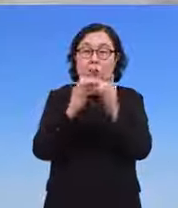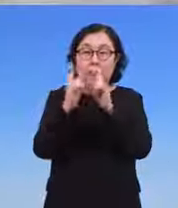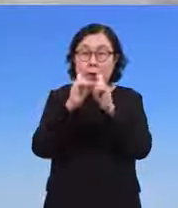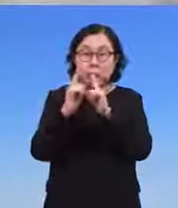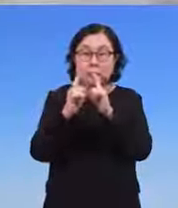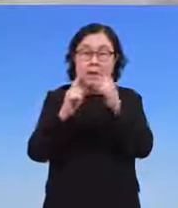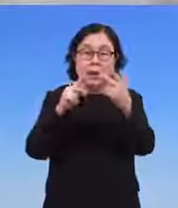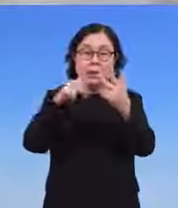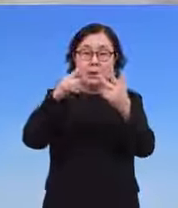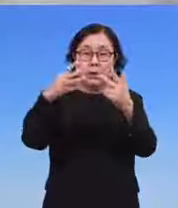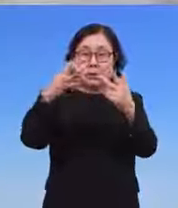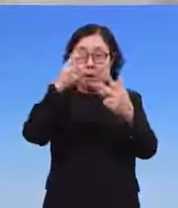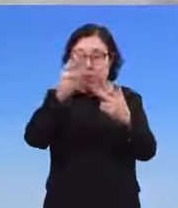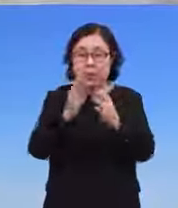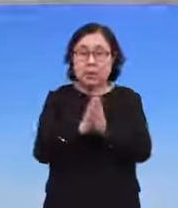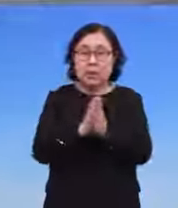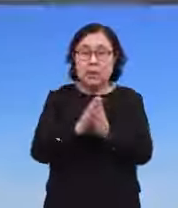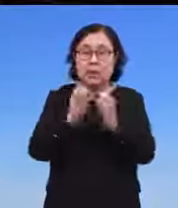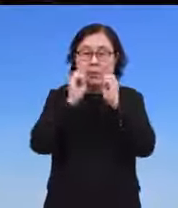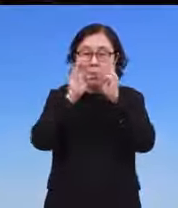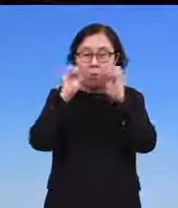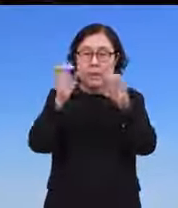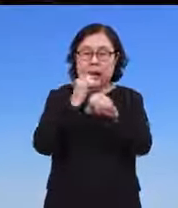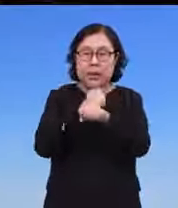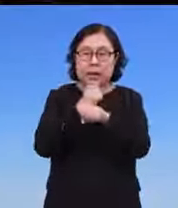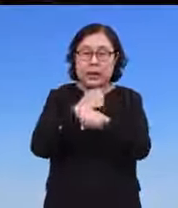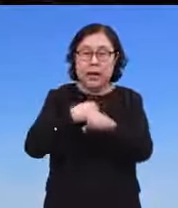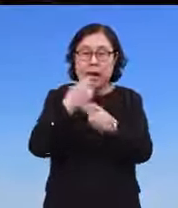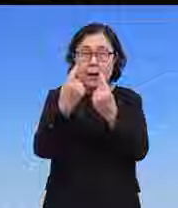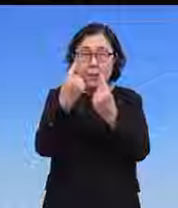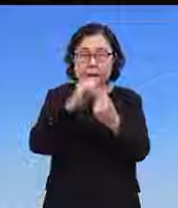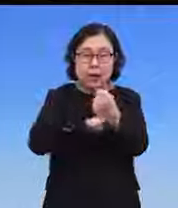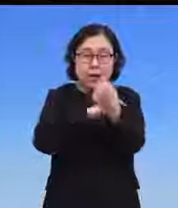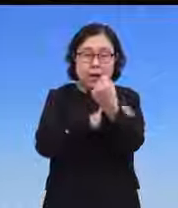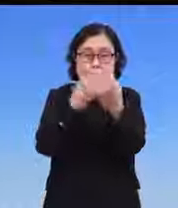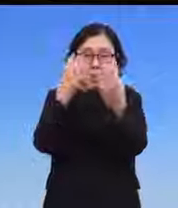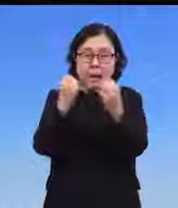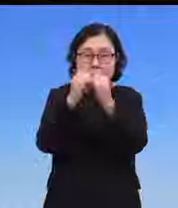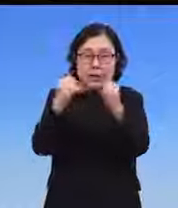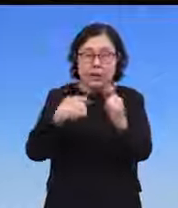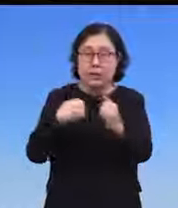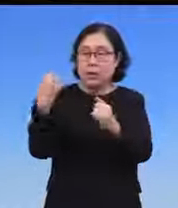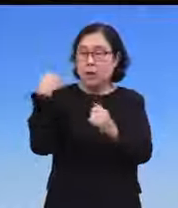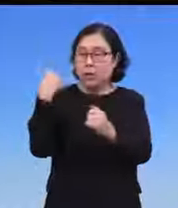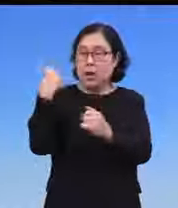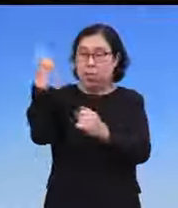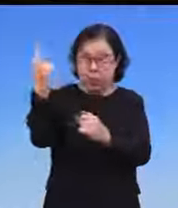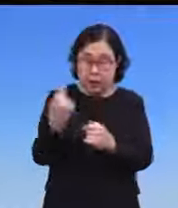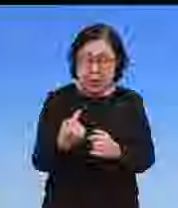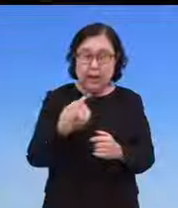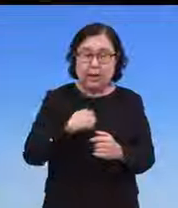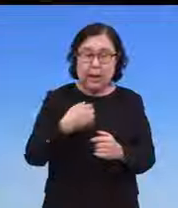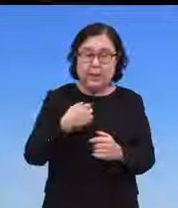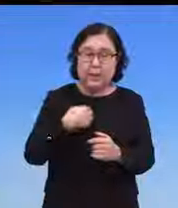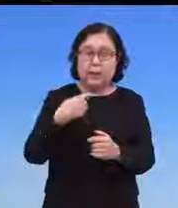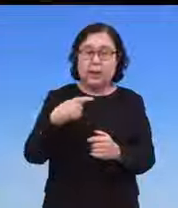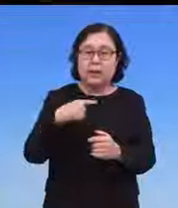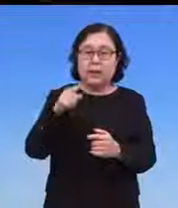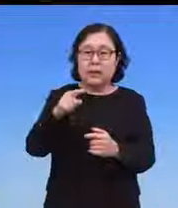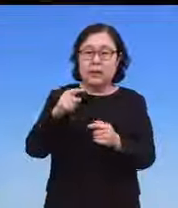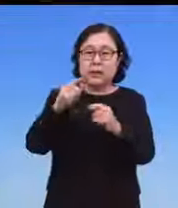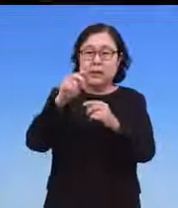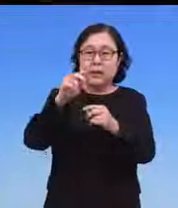오늘 보면 7절에서도 그 정신이 그대로 나옵니다. 그가 전파하여 이르되 나보다 능력 많으시니가 내 뒤에 오시나니